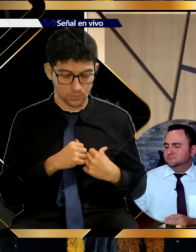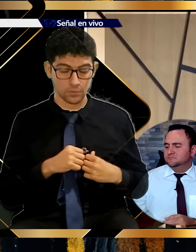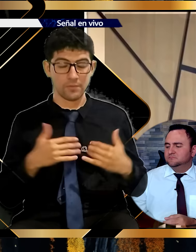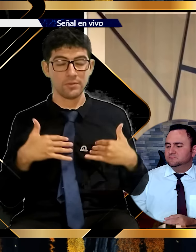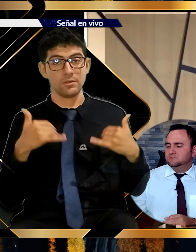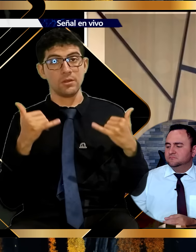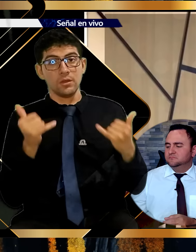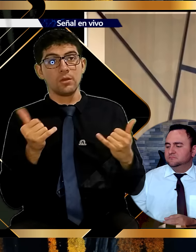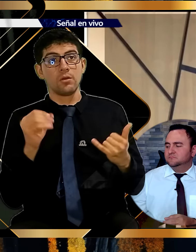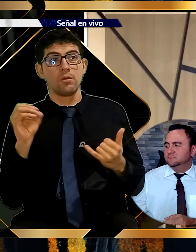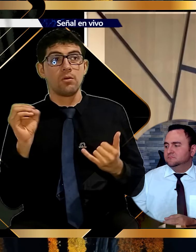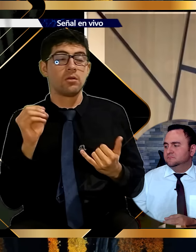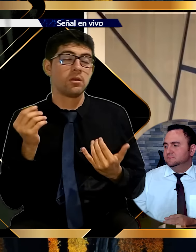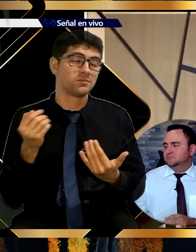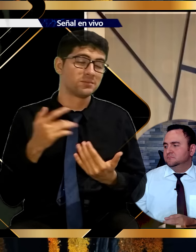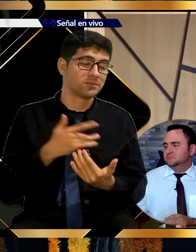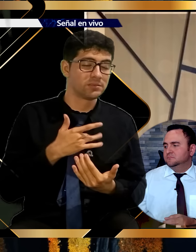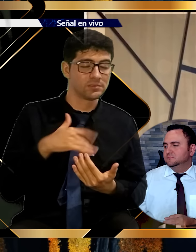de la vida diaria.